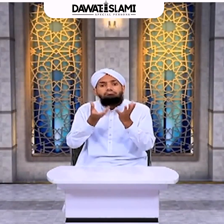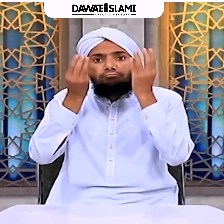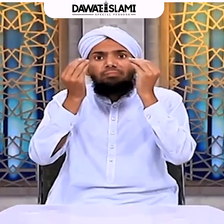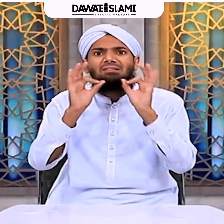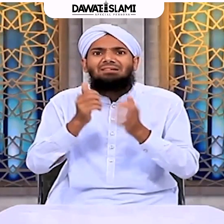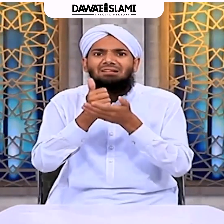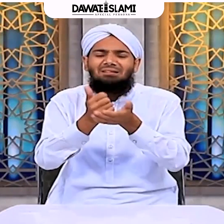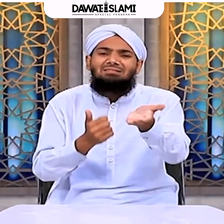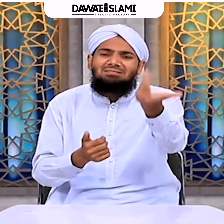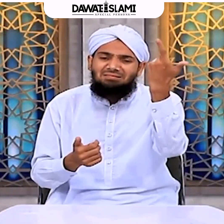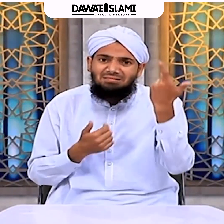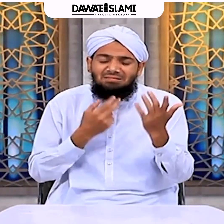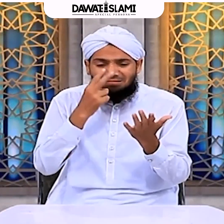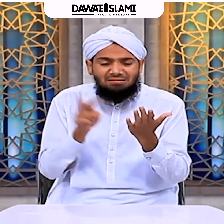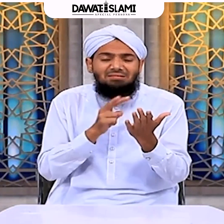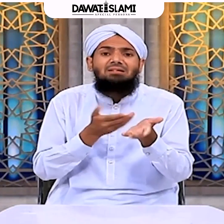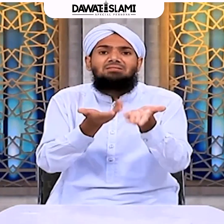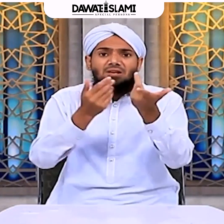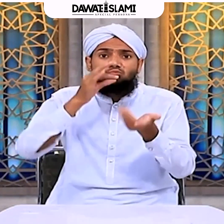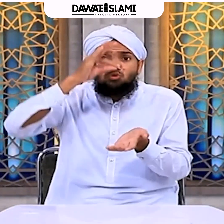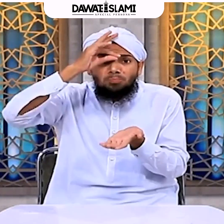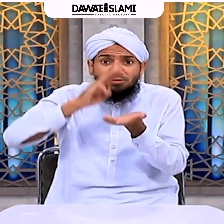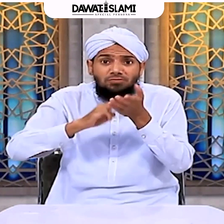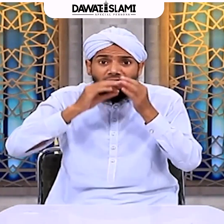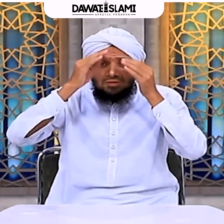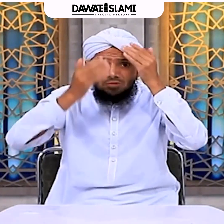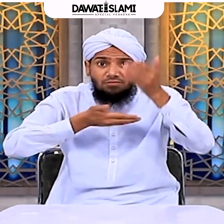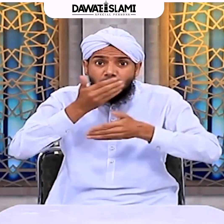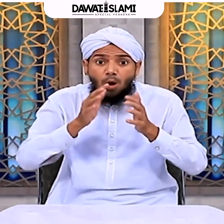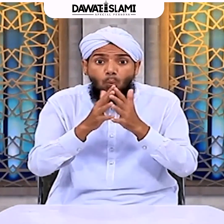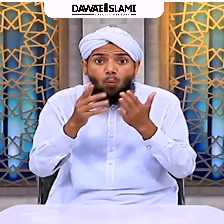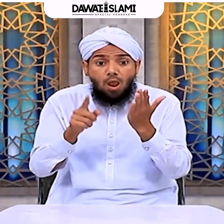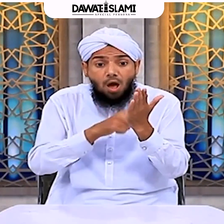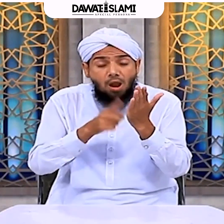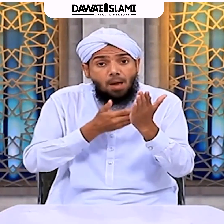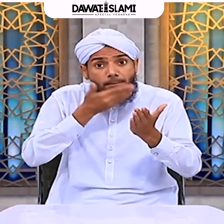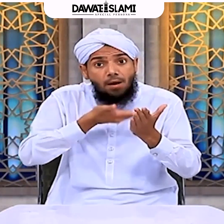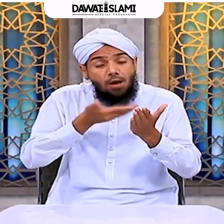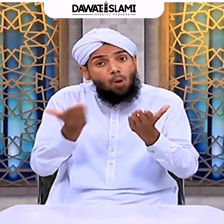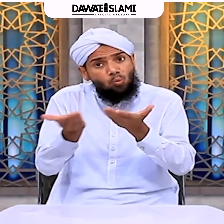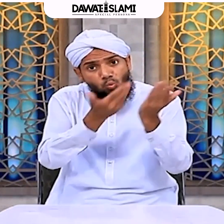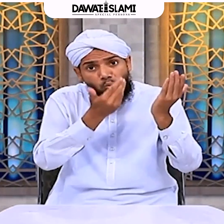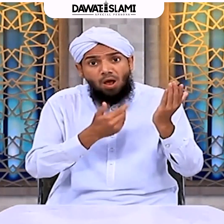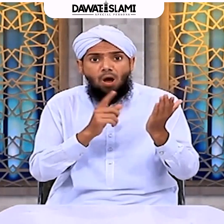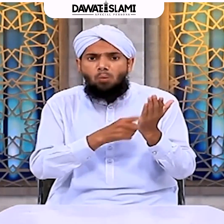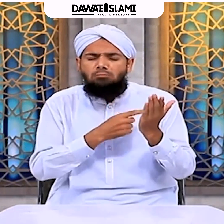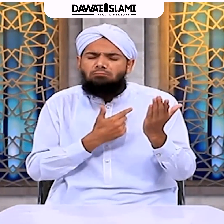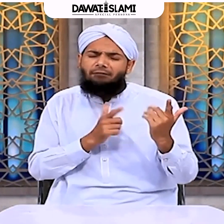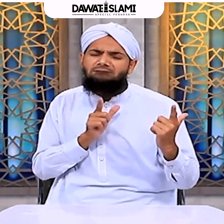صلی اللہ علیہ وآلہ وسلم نے فرمایا قرآن کریم پڑھا کرو بے شک جو دل قرآن کریم کا جزدان ہو اللہ